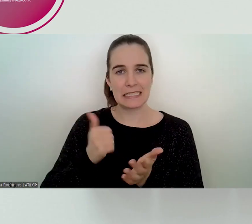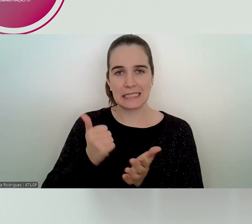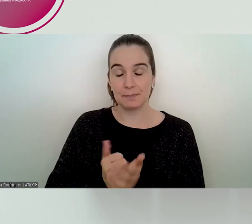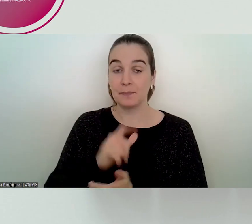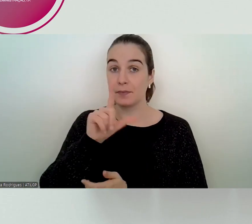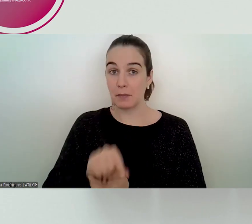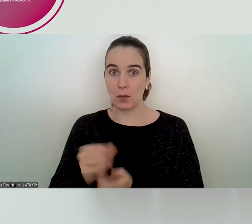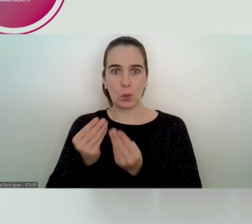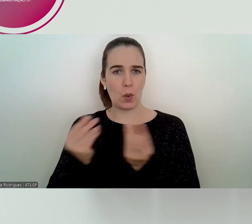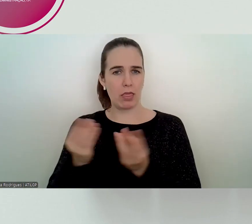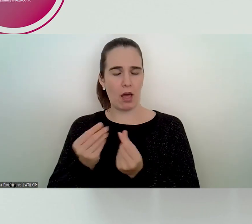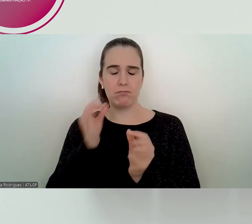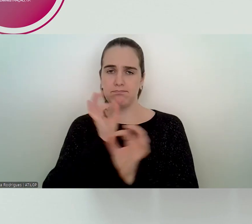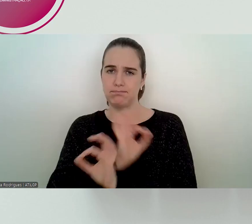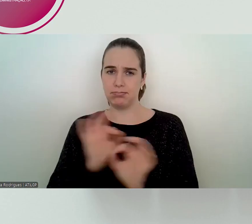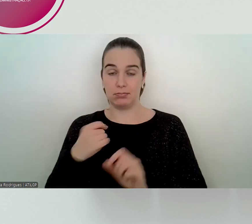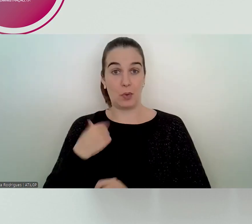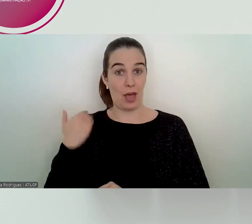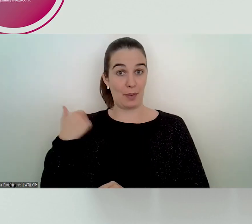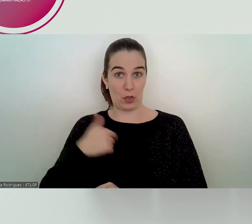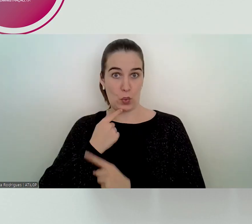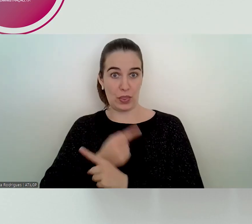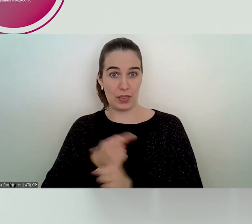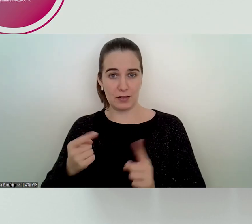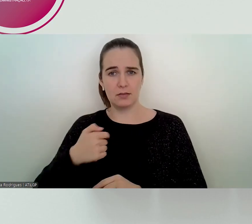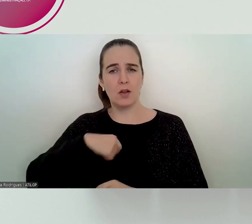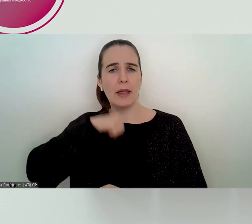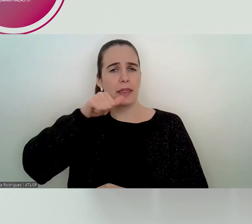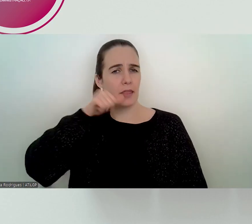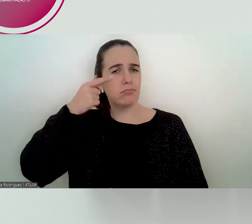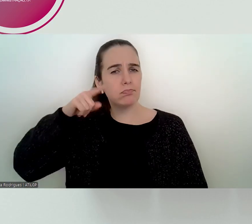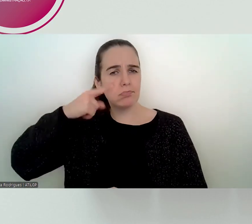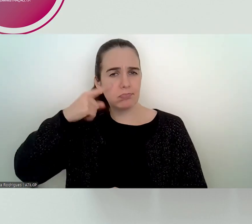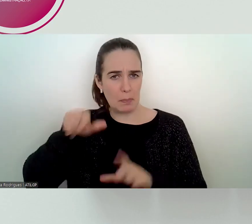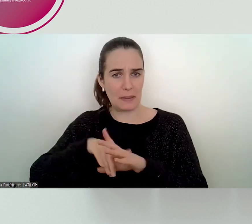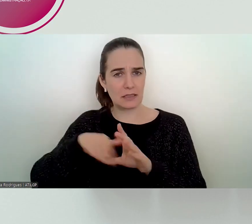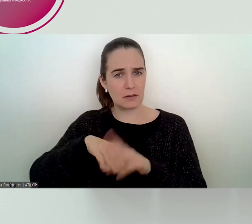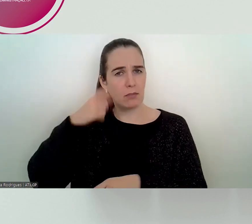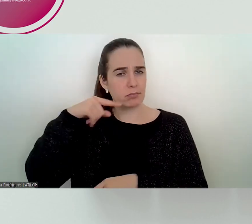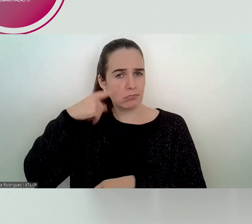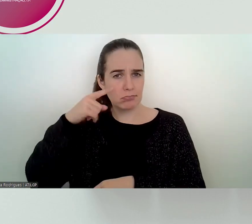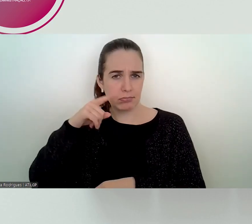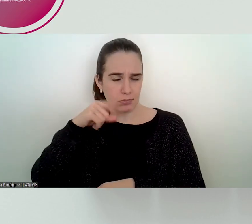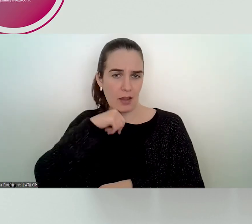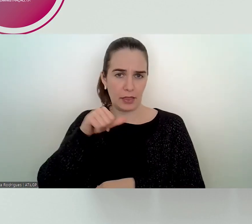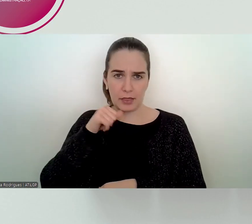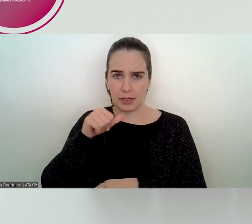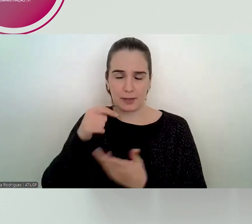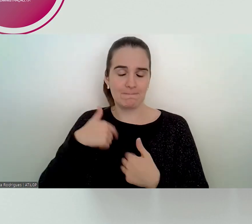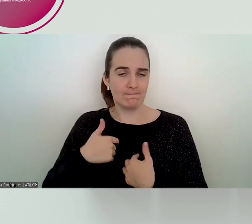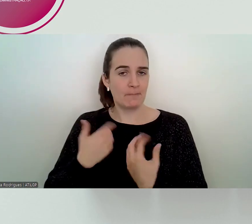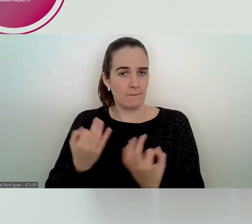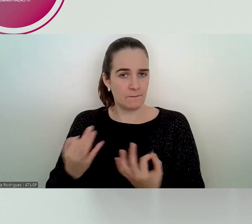excelente qualidade, não é? Portanto, eu dizia há pouco que eu sou também um dos habituais participantes neste ciclo